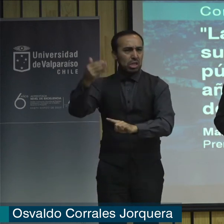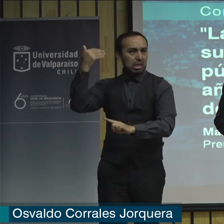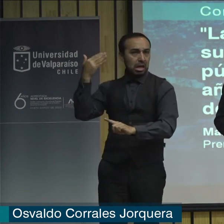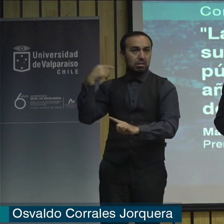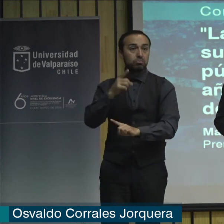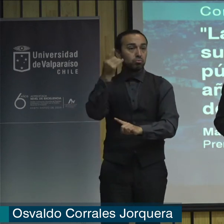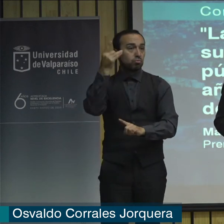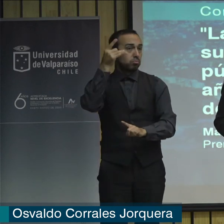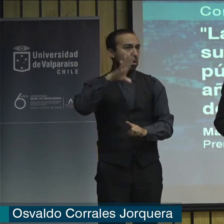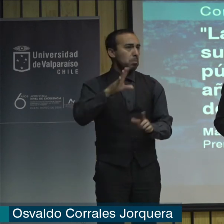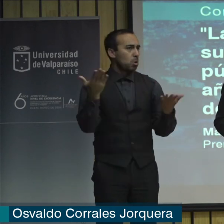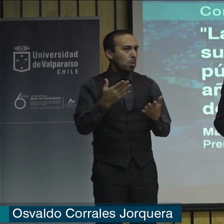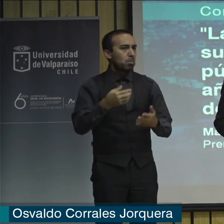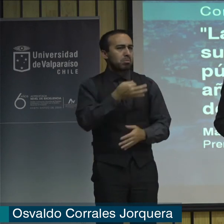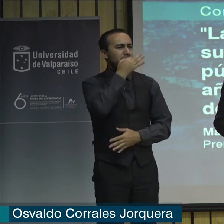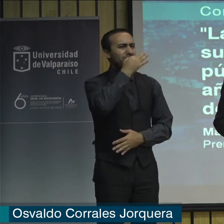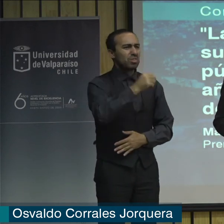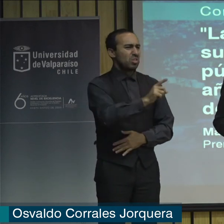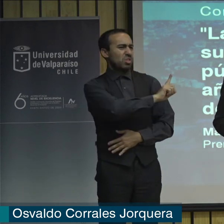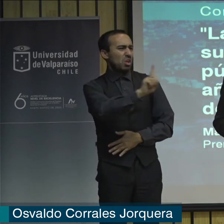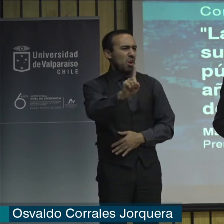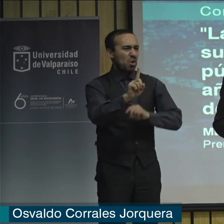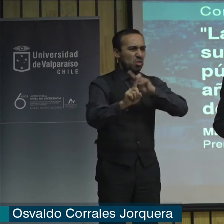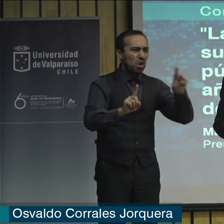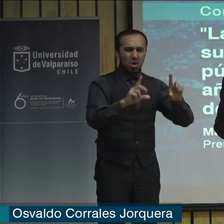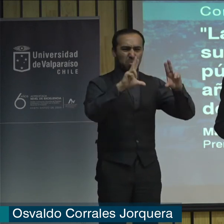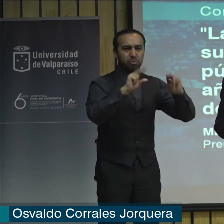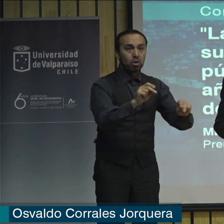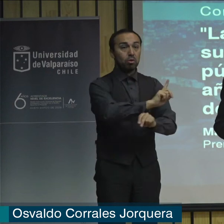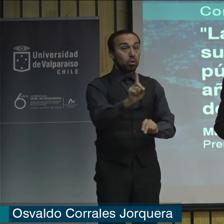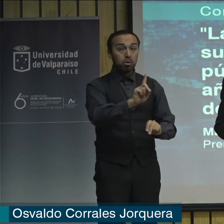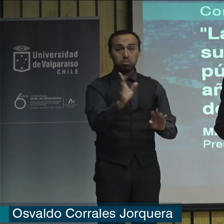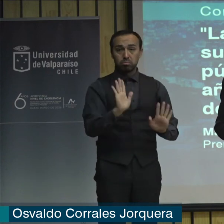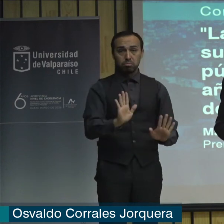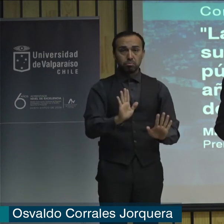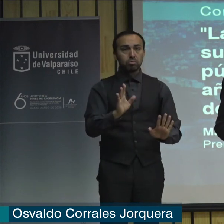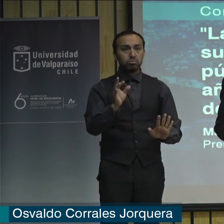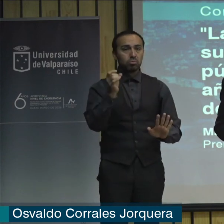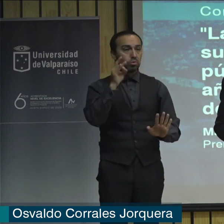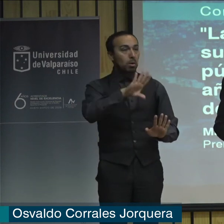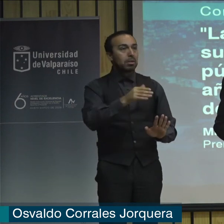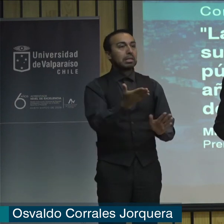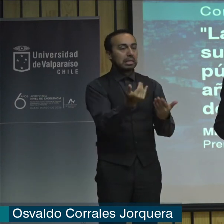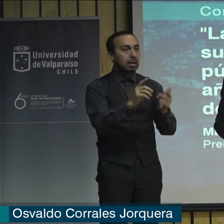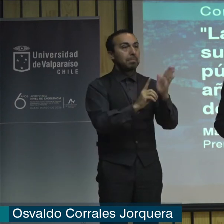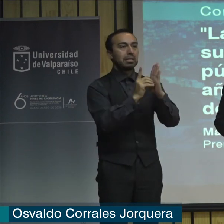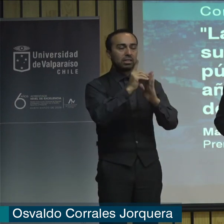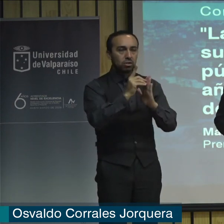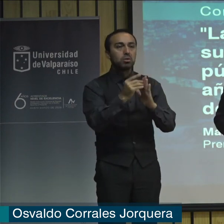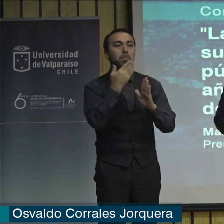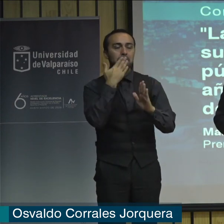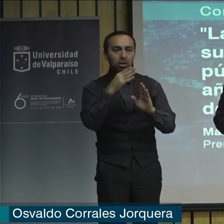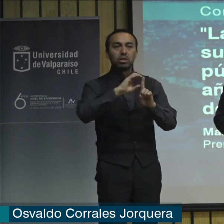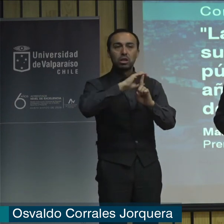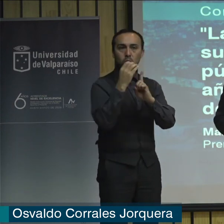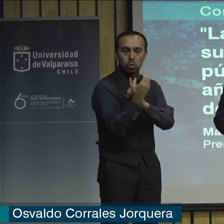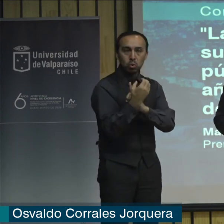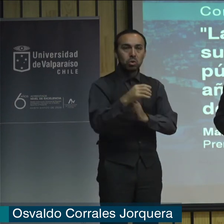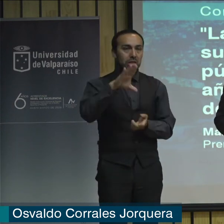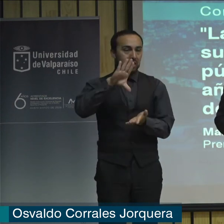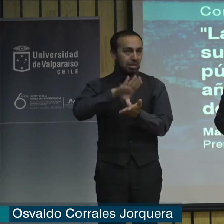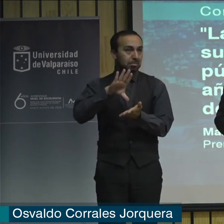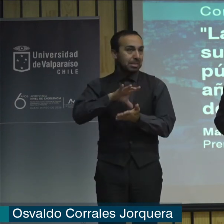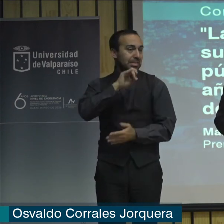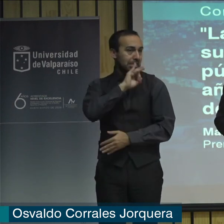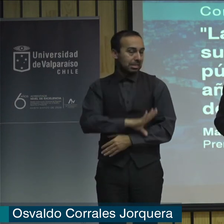como dije no de negación de ignorancia absolutamente impropio para el desarrollo de la cultura de nuestro país las universidades